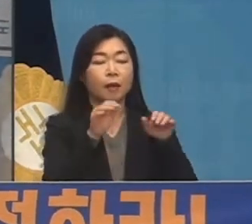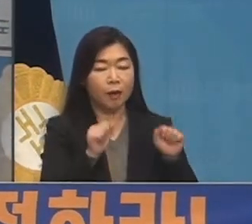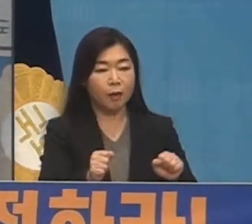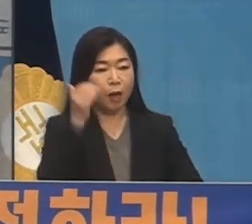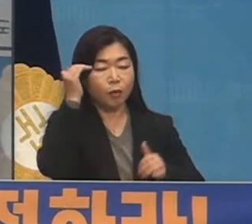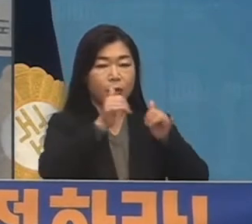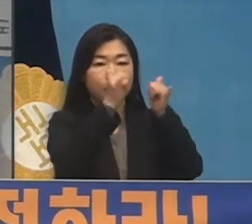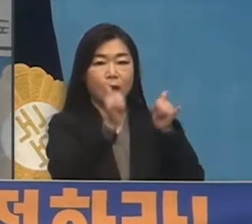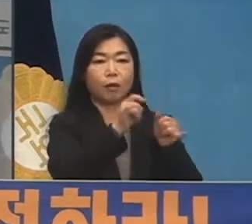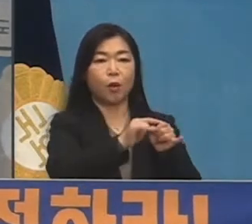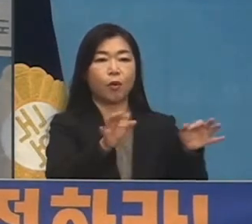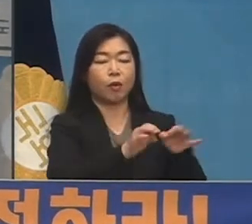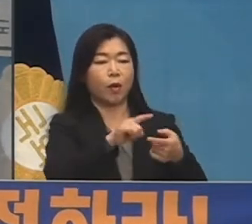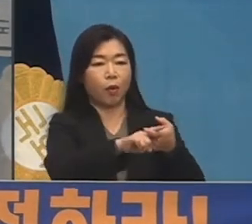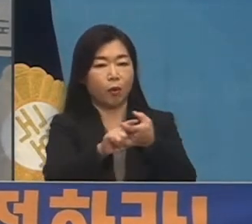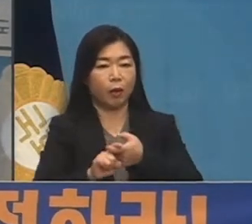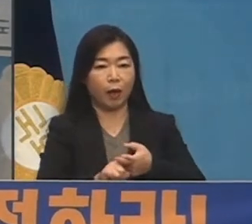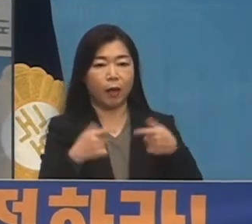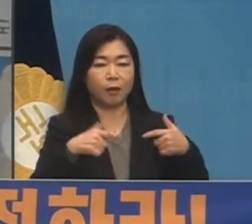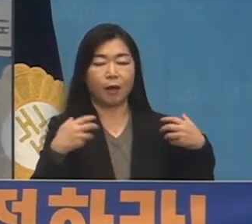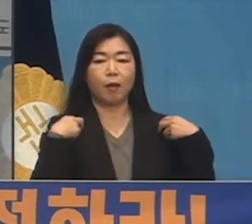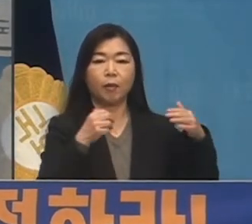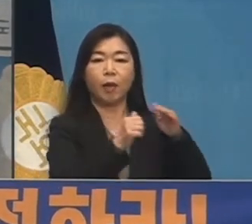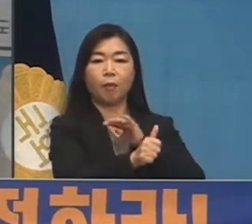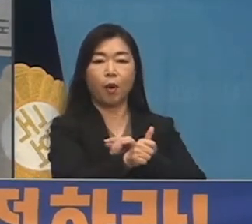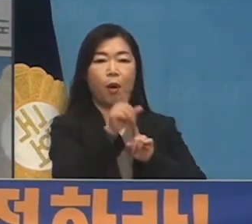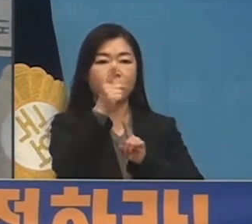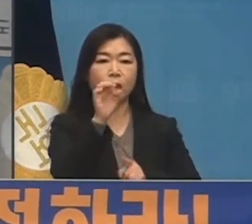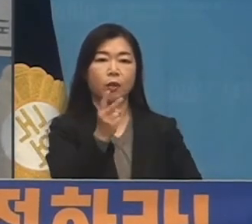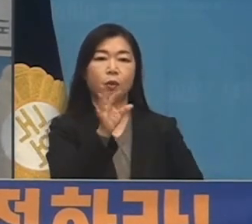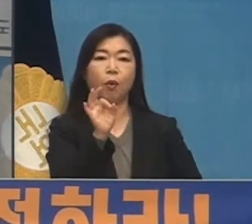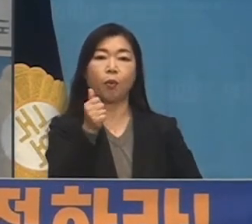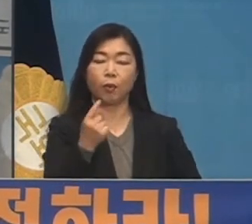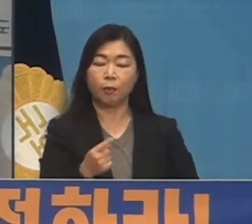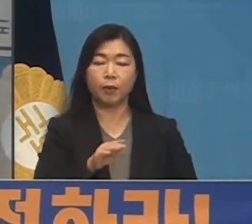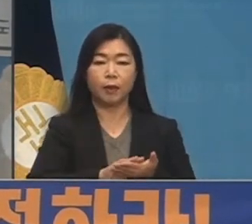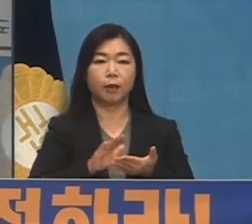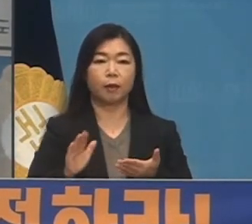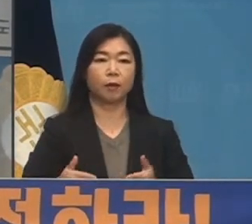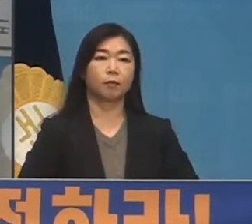안녕하세요. 한국사회적경제연대회의 상임대표를 맡고 있는 유영우입니다.